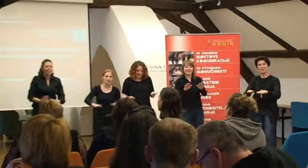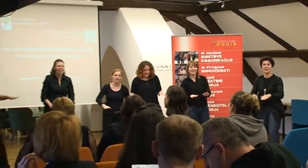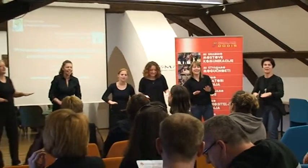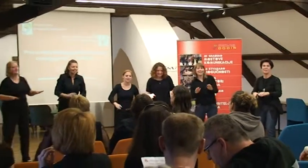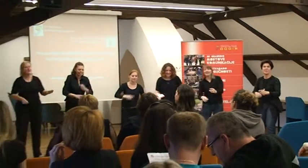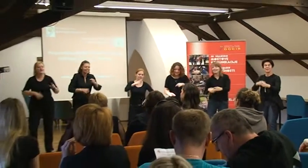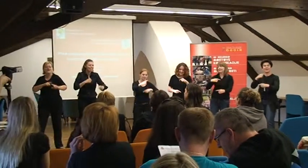je